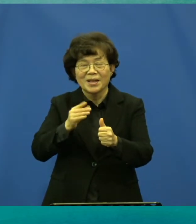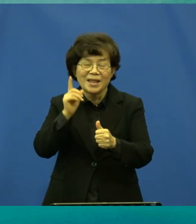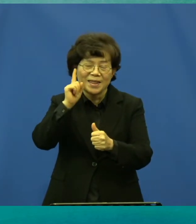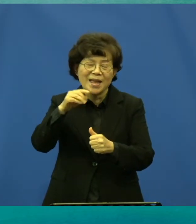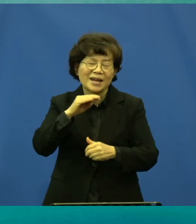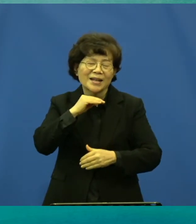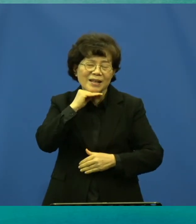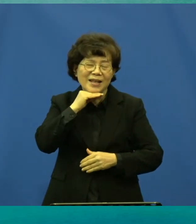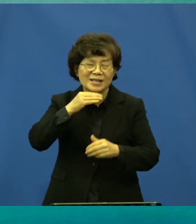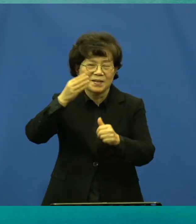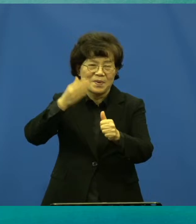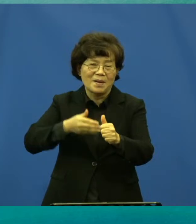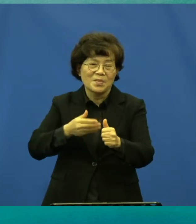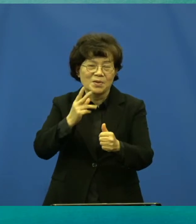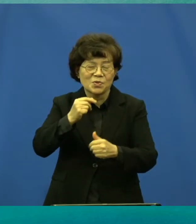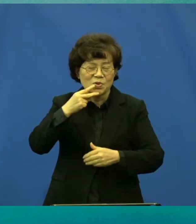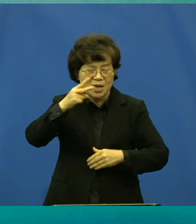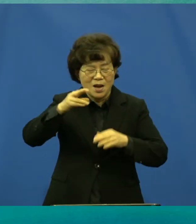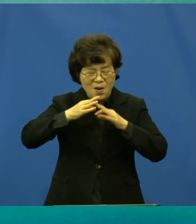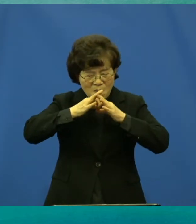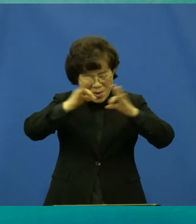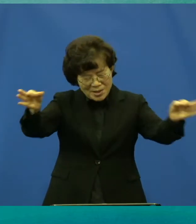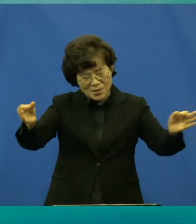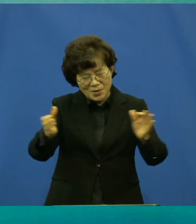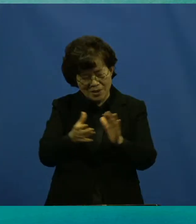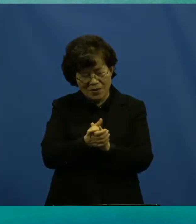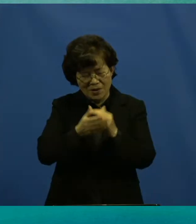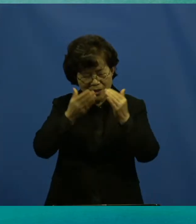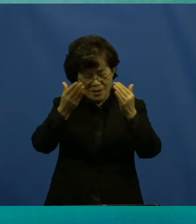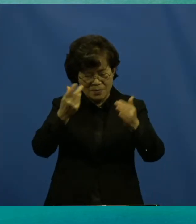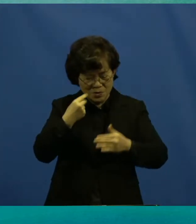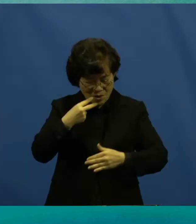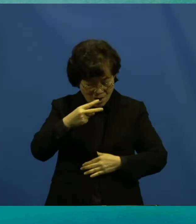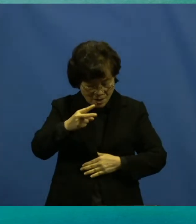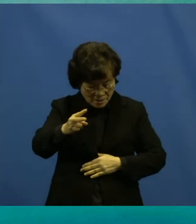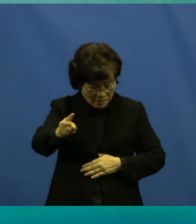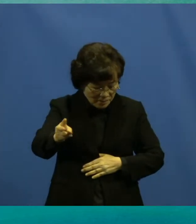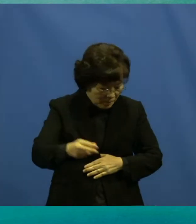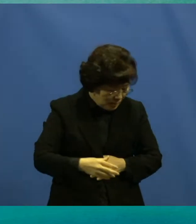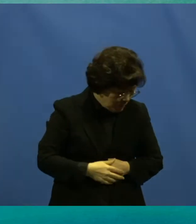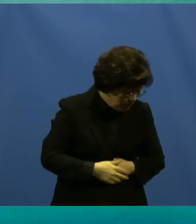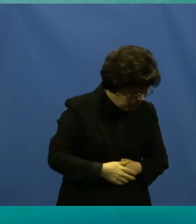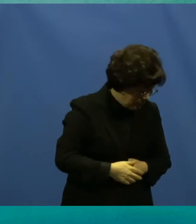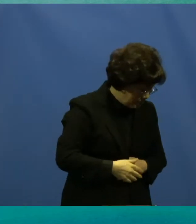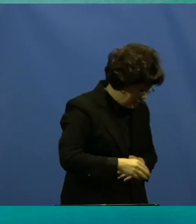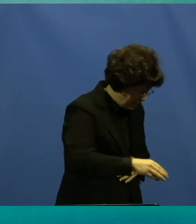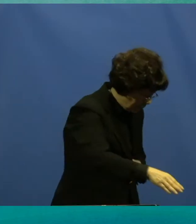기대하십시오. 자, 우리 주여 한번 크게 외치고 기도하겠습니다. 주여